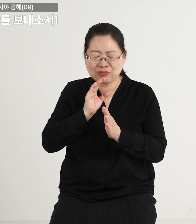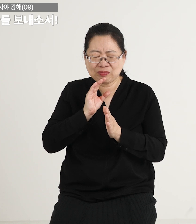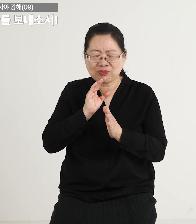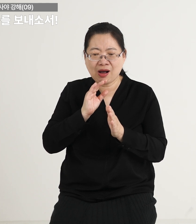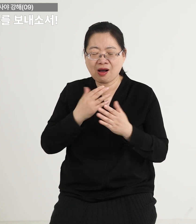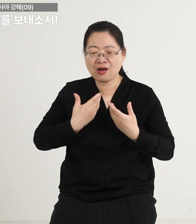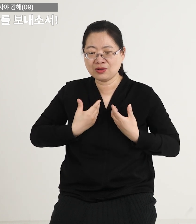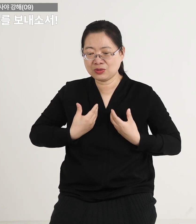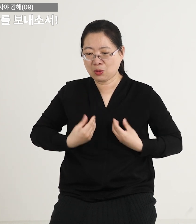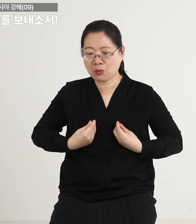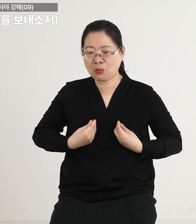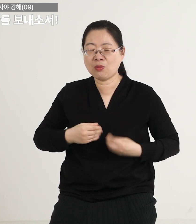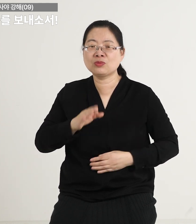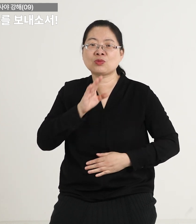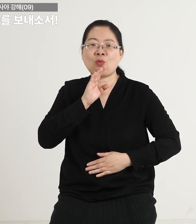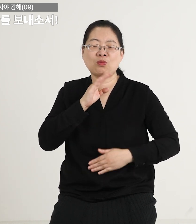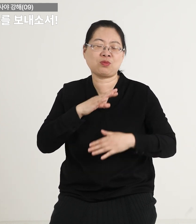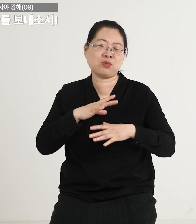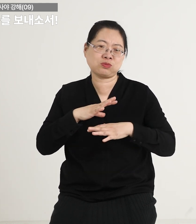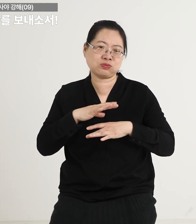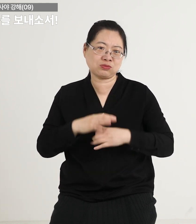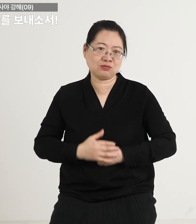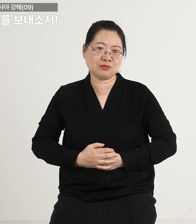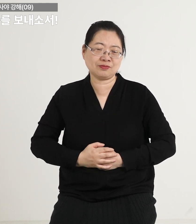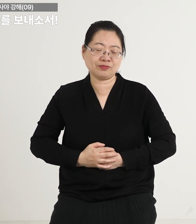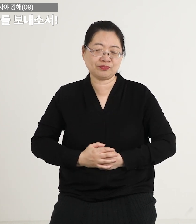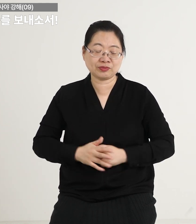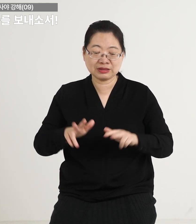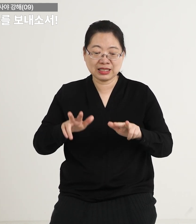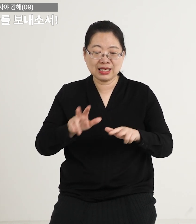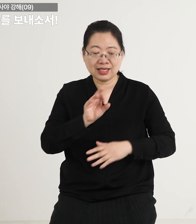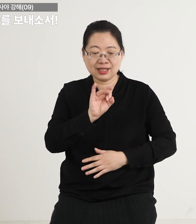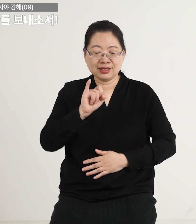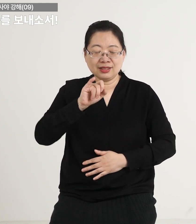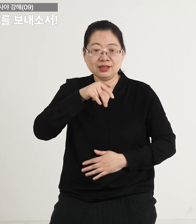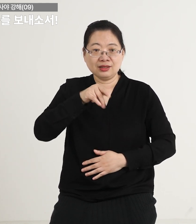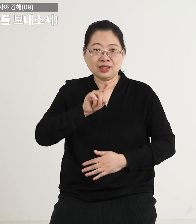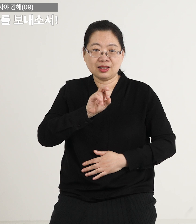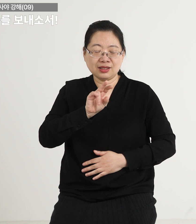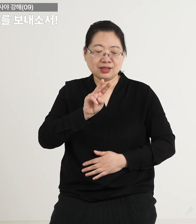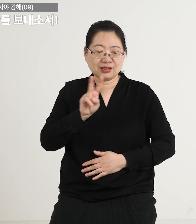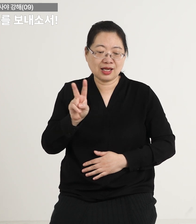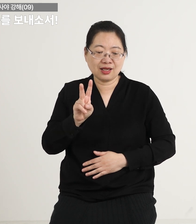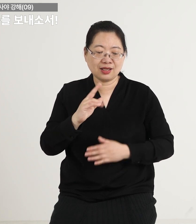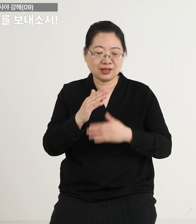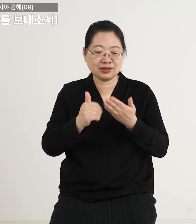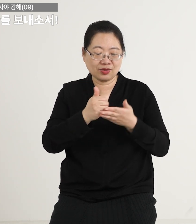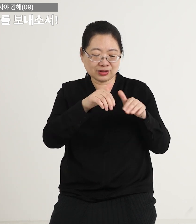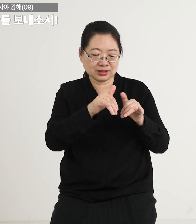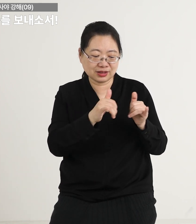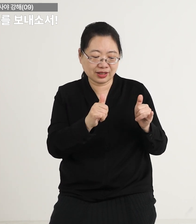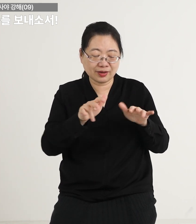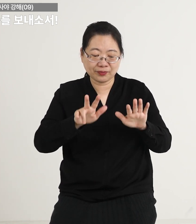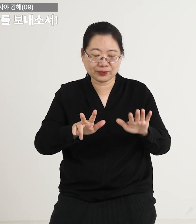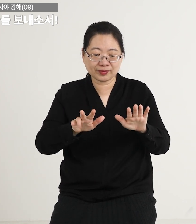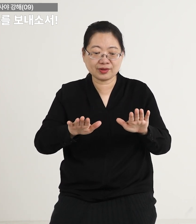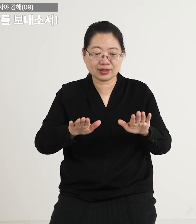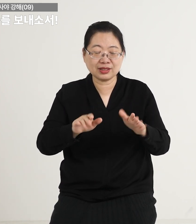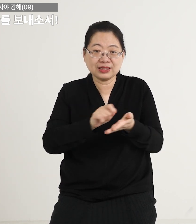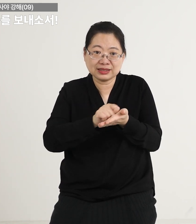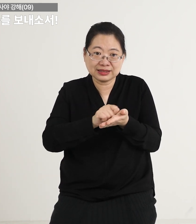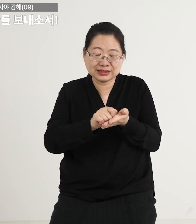절망은 없습니다. 지금 이사야 선지자가 이 글을 쓰고 있는 시대가